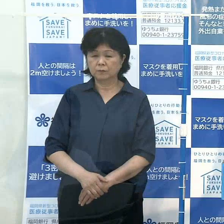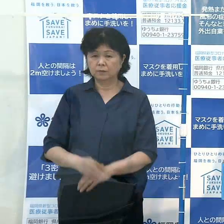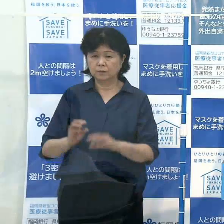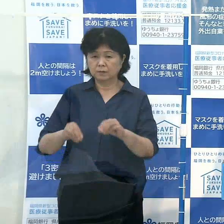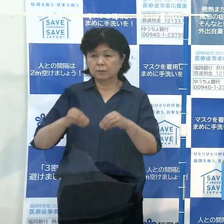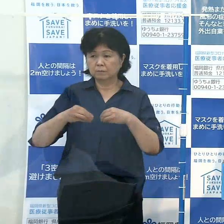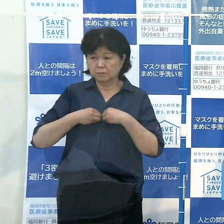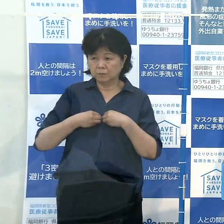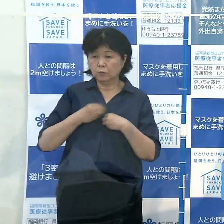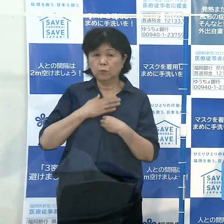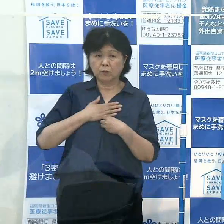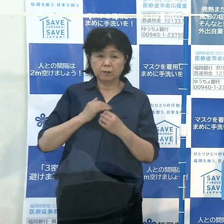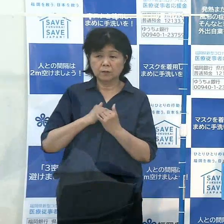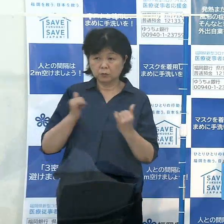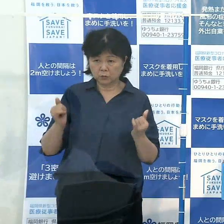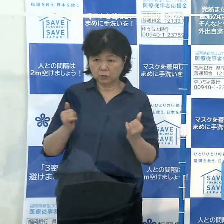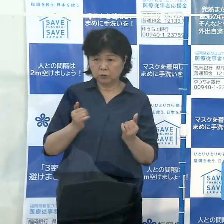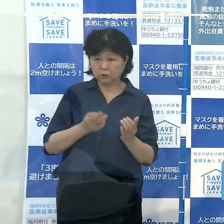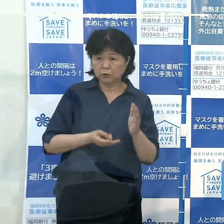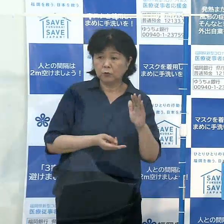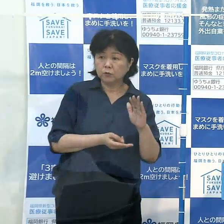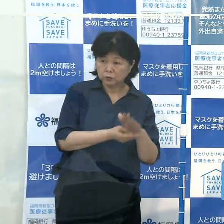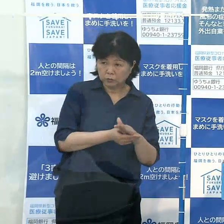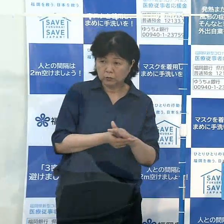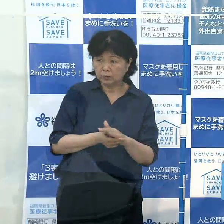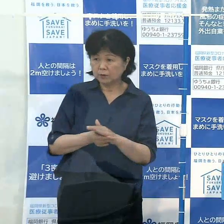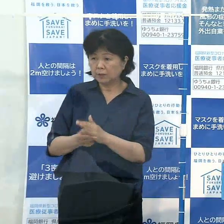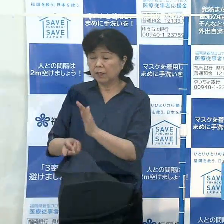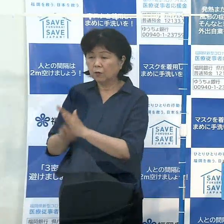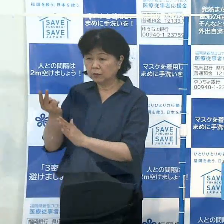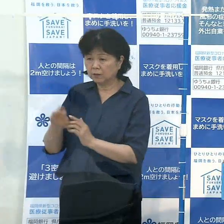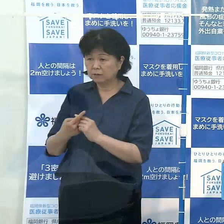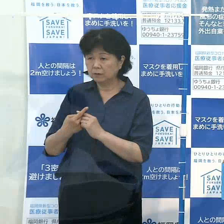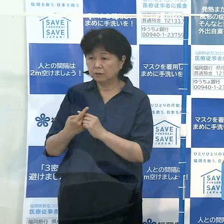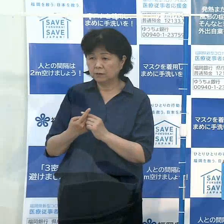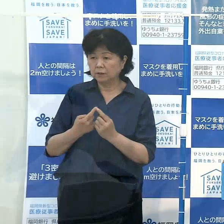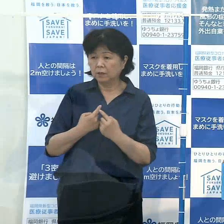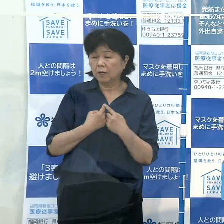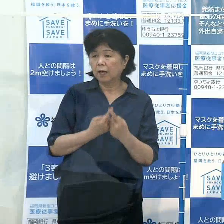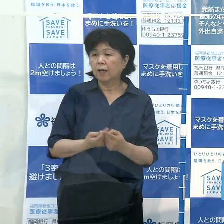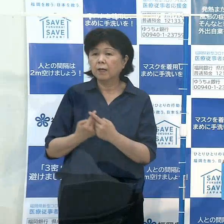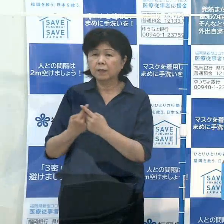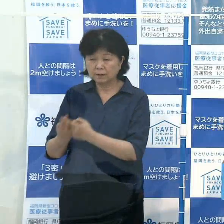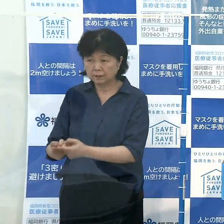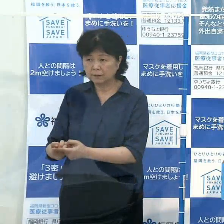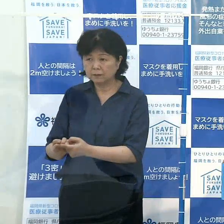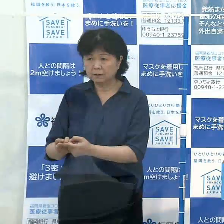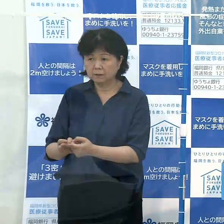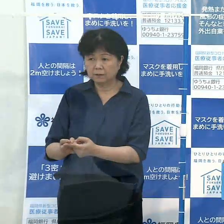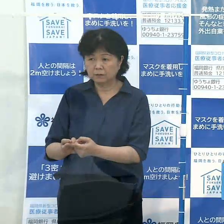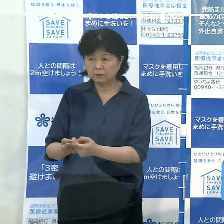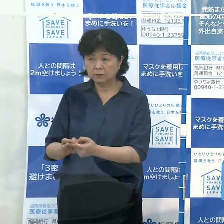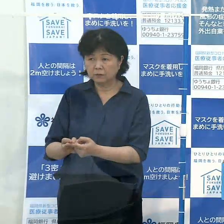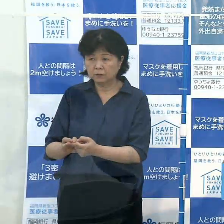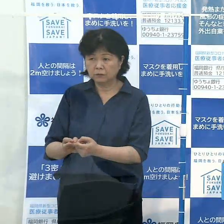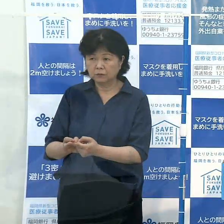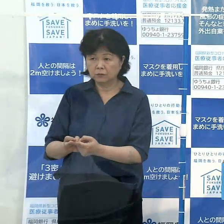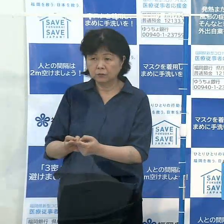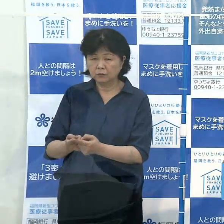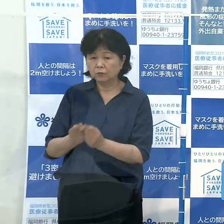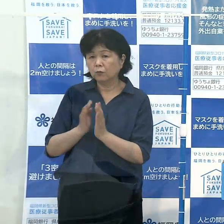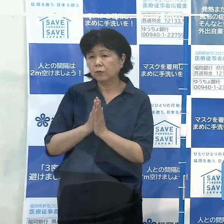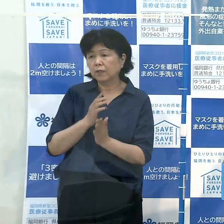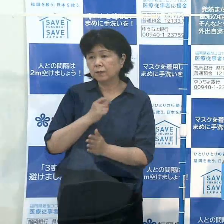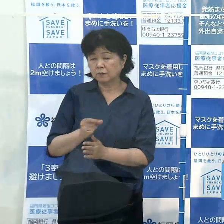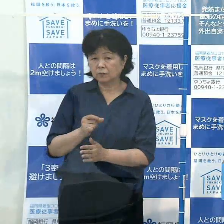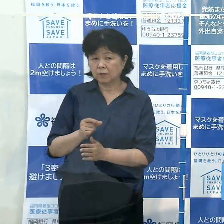明した方に対して入院や宿泊療養への入所をお願いしたいとあえて申し上げたという背景には、それに従わないという方が結構いら